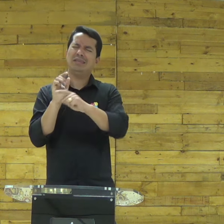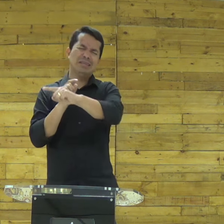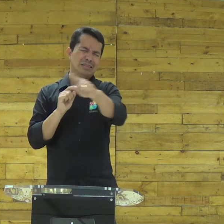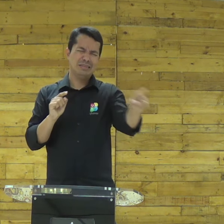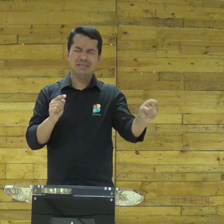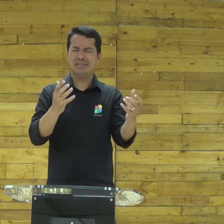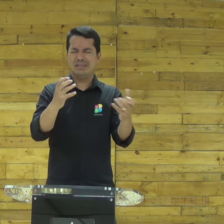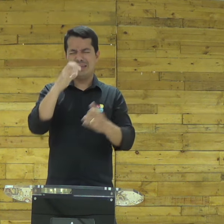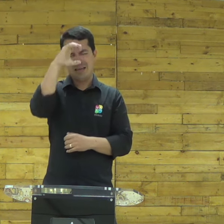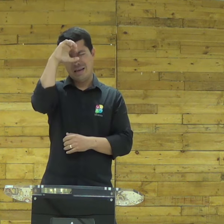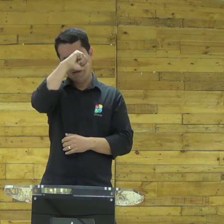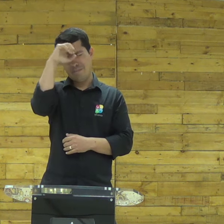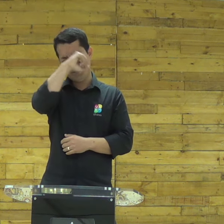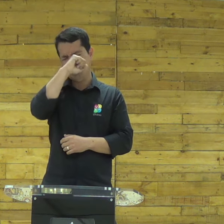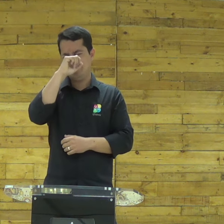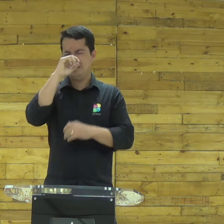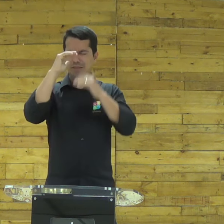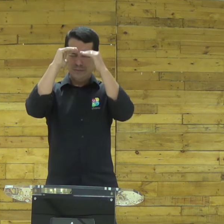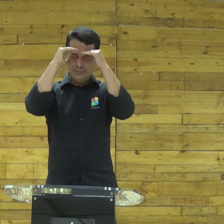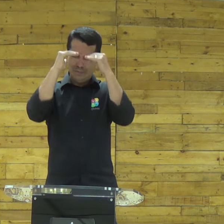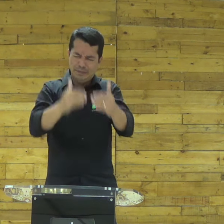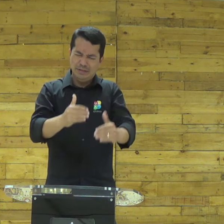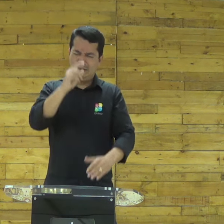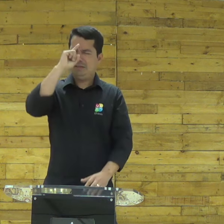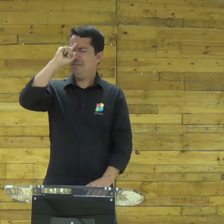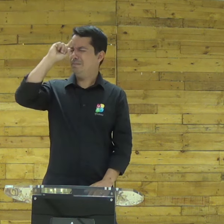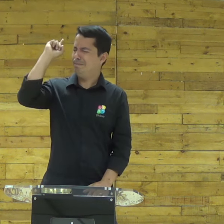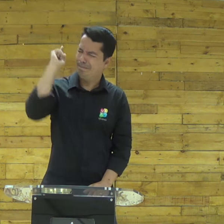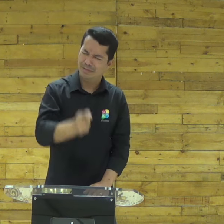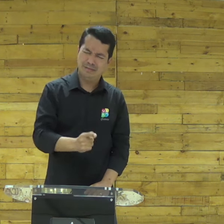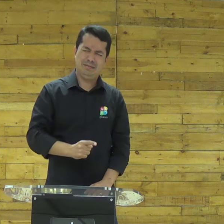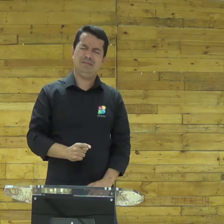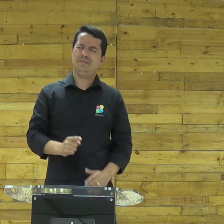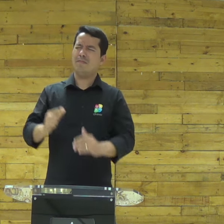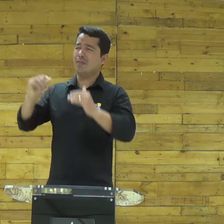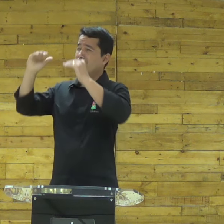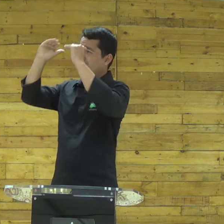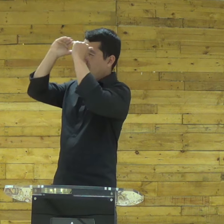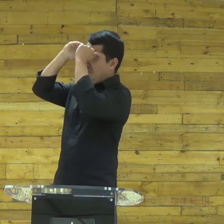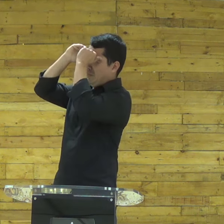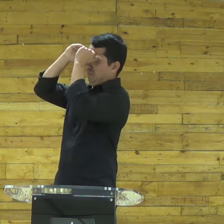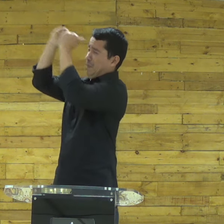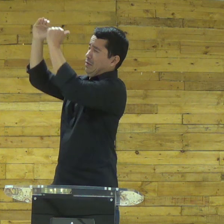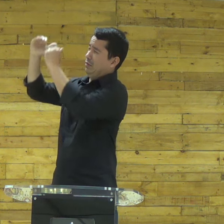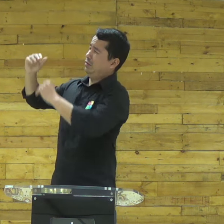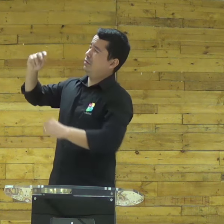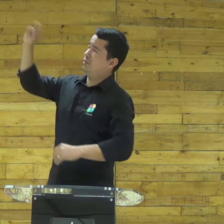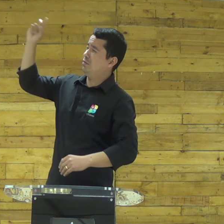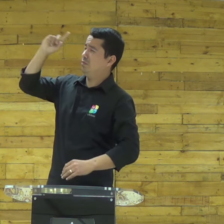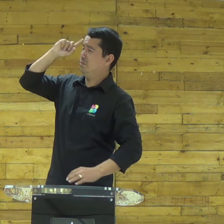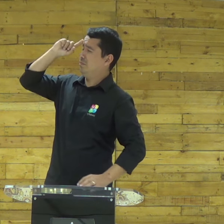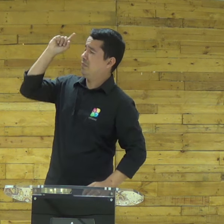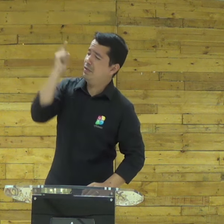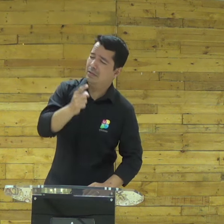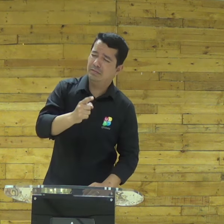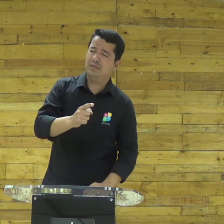de Jesus cada um aqui que aceitou aprender e obedecer ao seu mandamento Nós